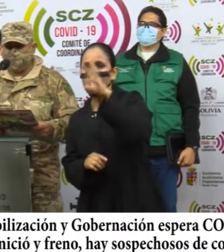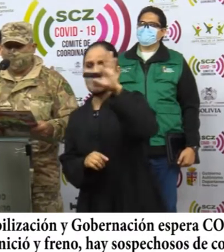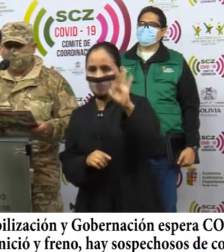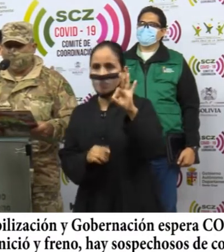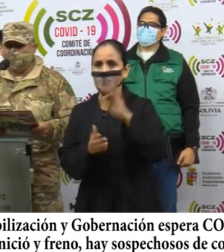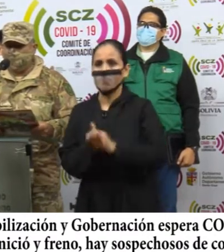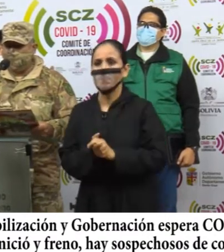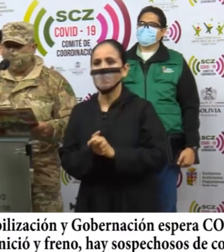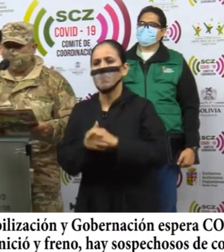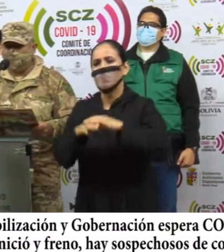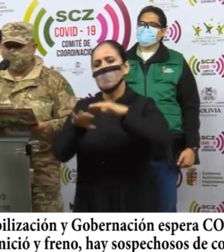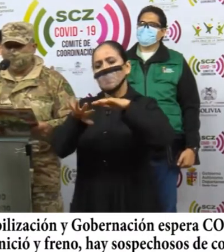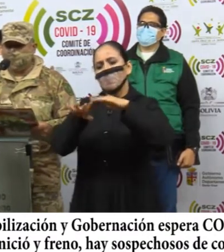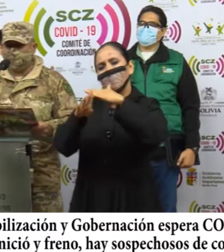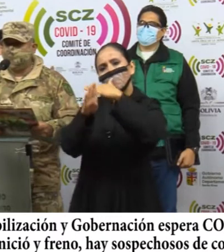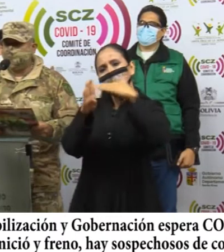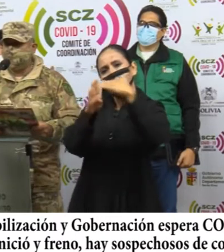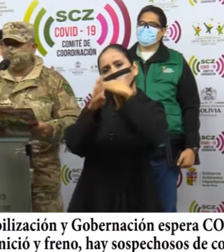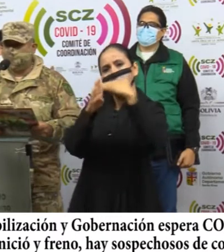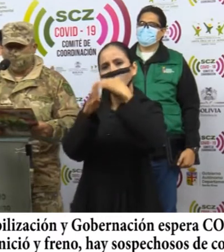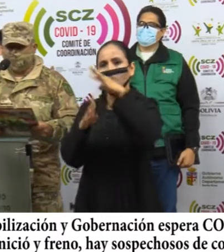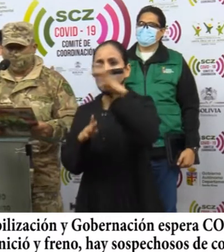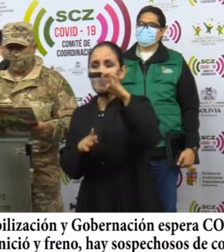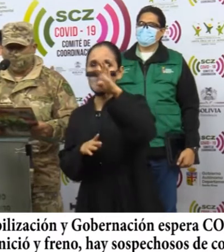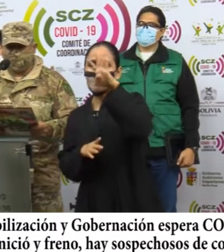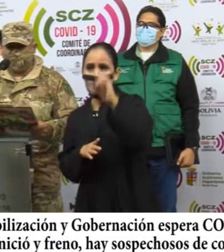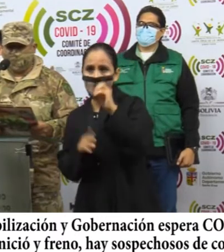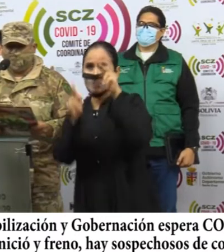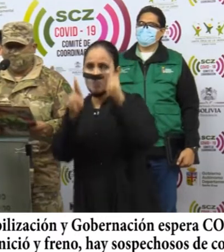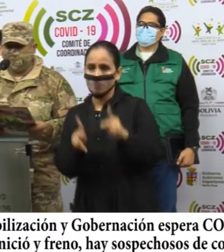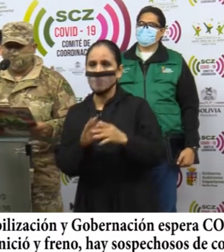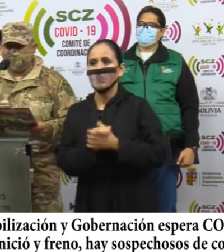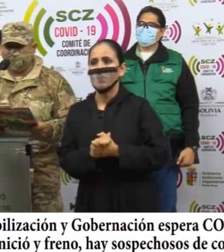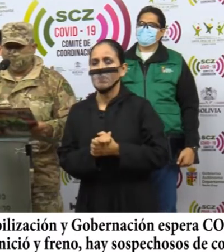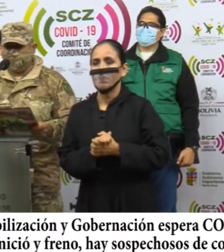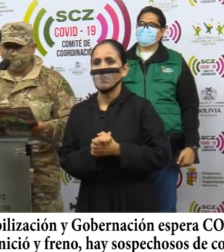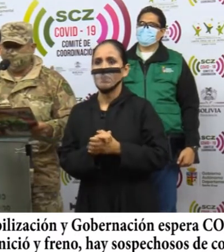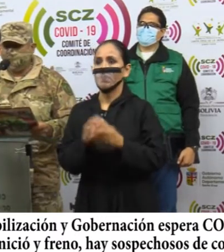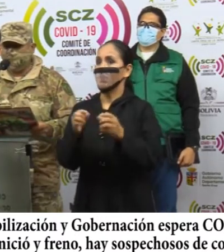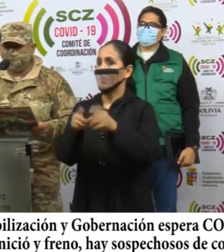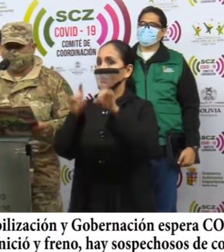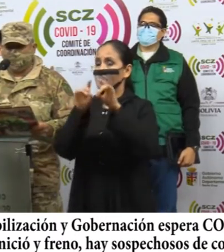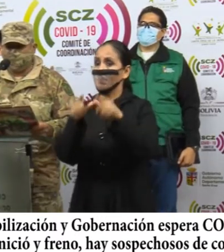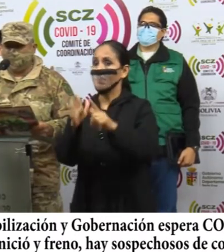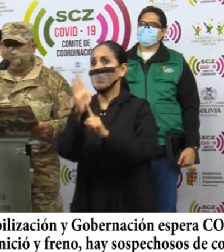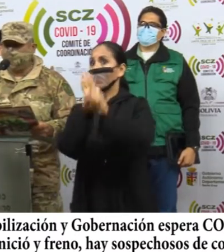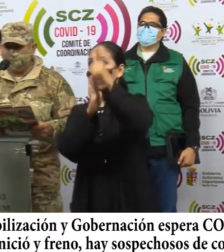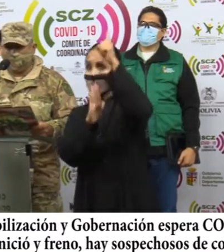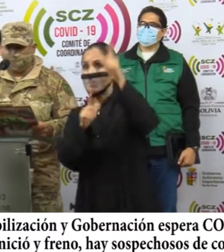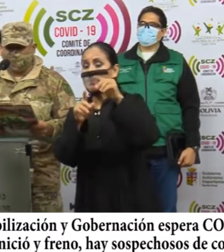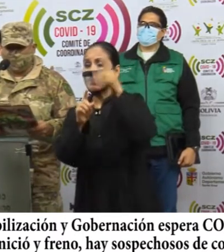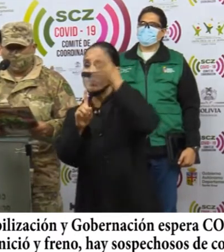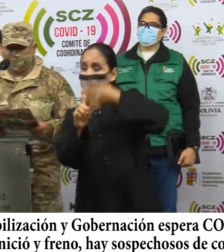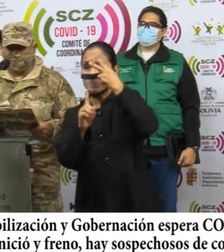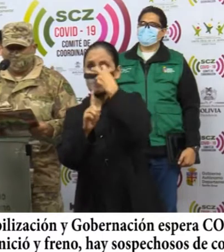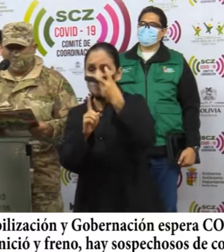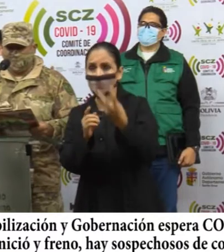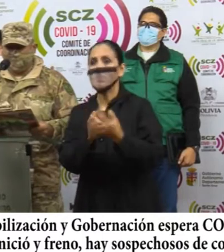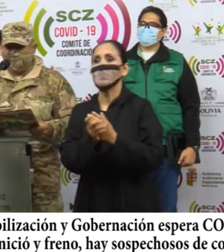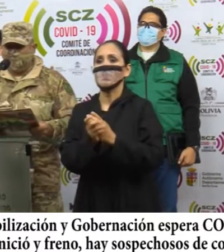969. Medianamente sospechosas, 440 personas. Altamente sospechosas, 605